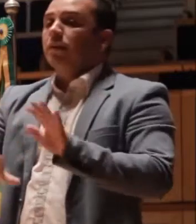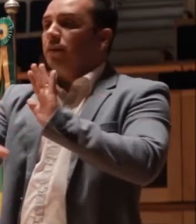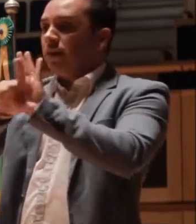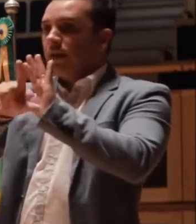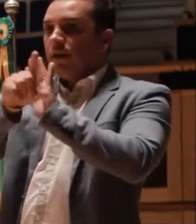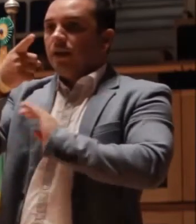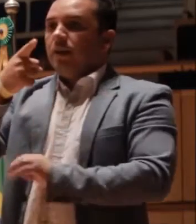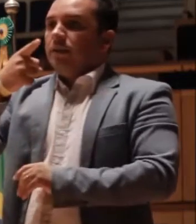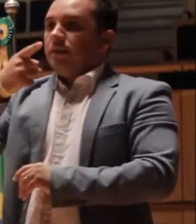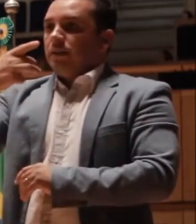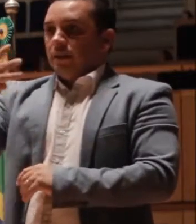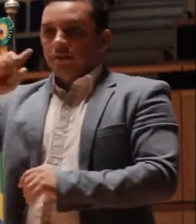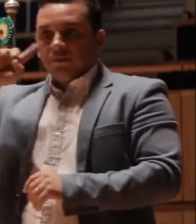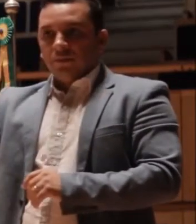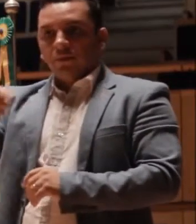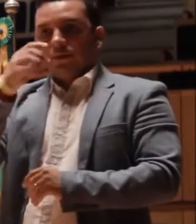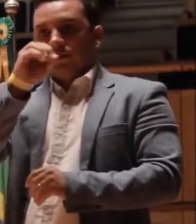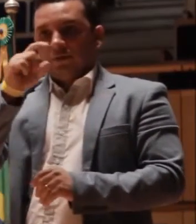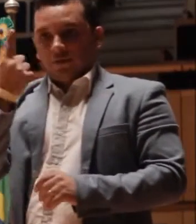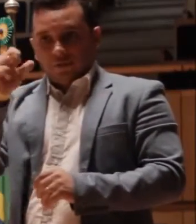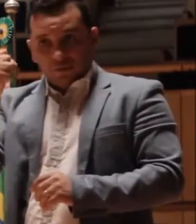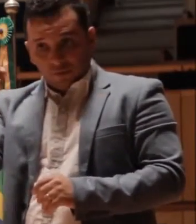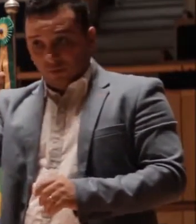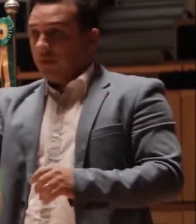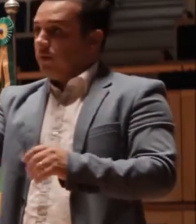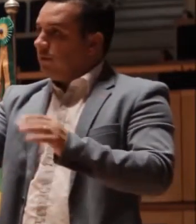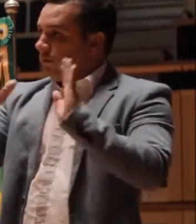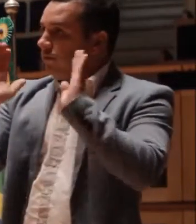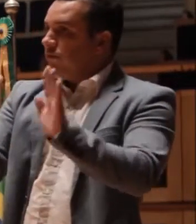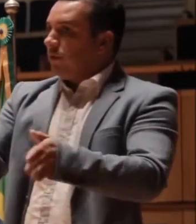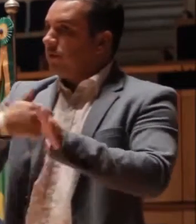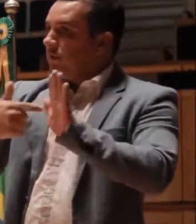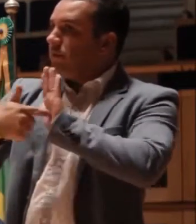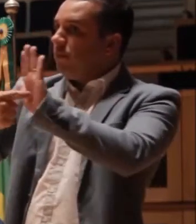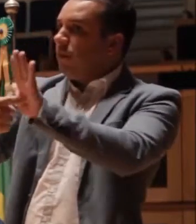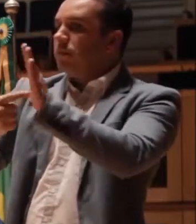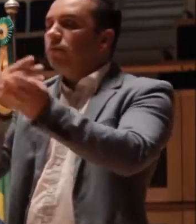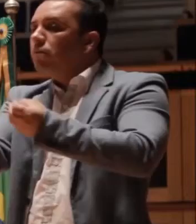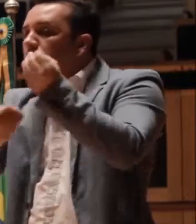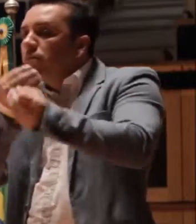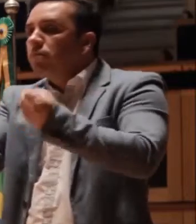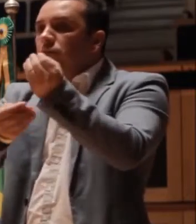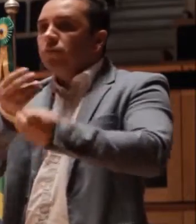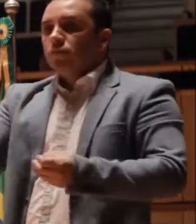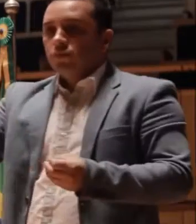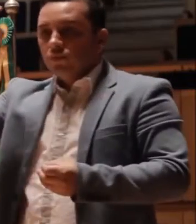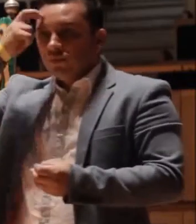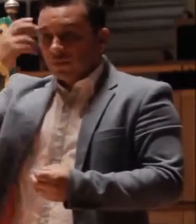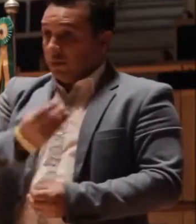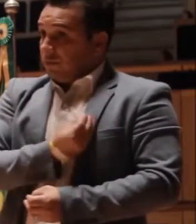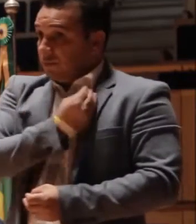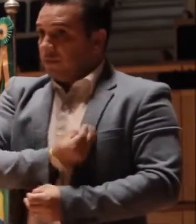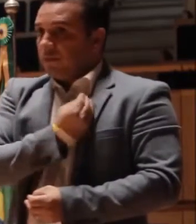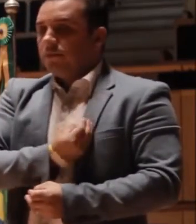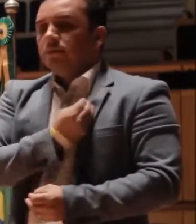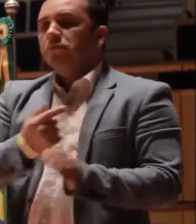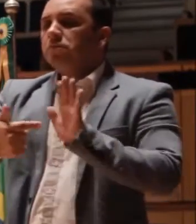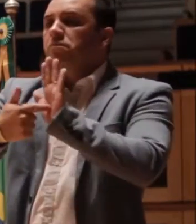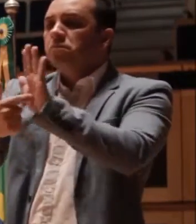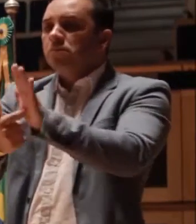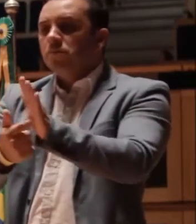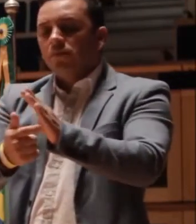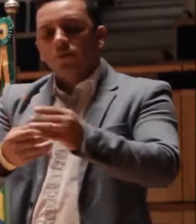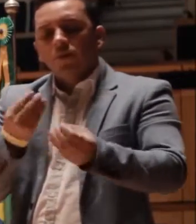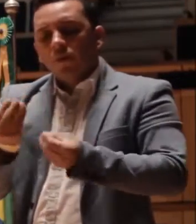de 2014, que institui a Política Nacional de Cultura Viva, é emblemática como tradução da trajetória